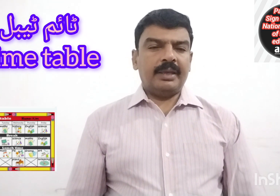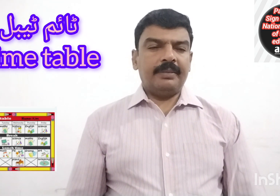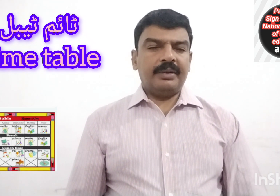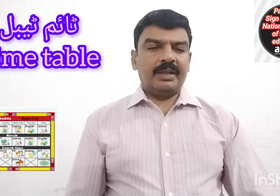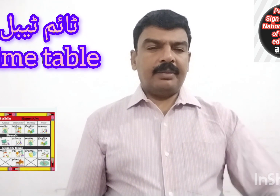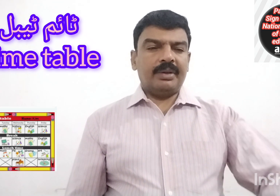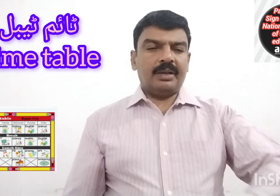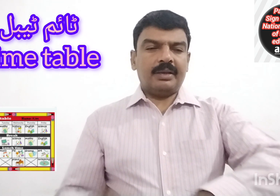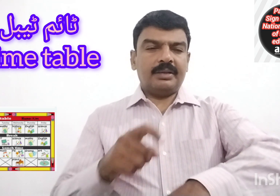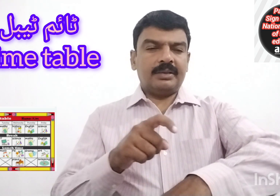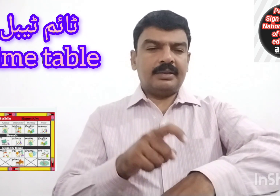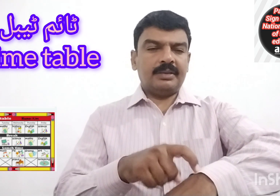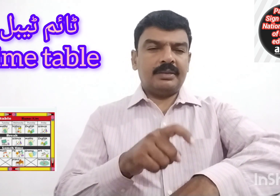टाइम टेबल।